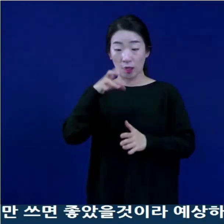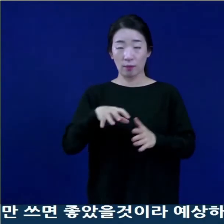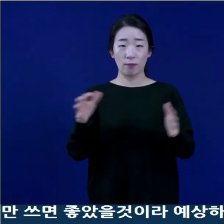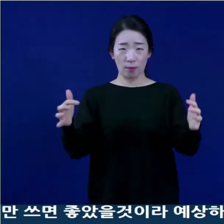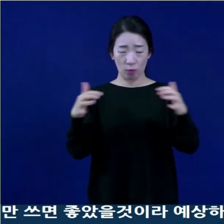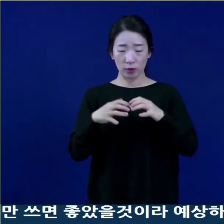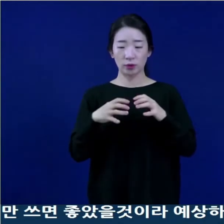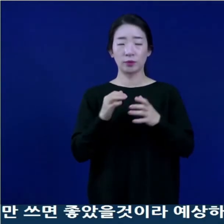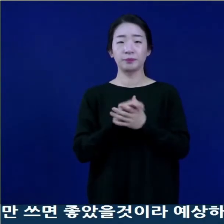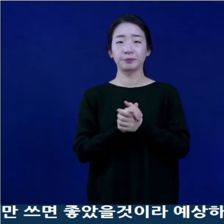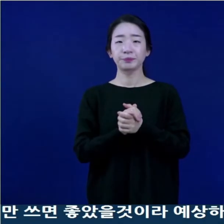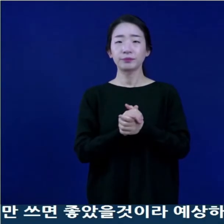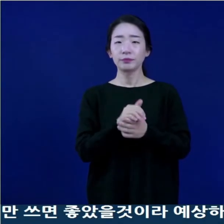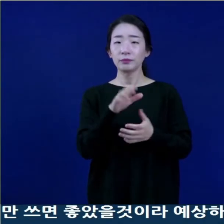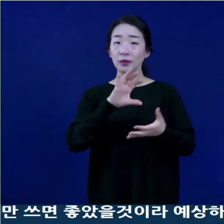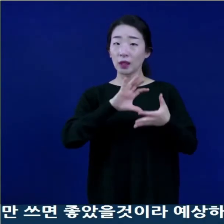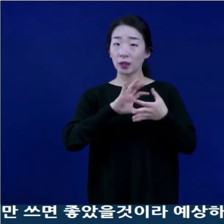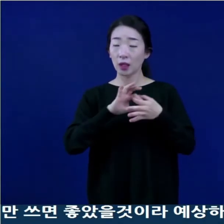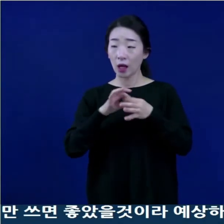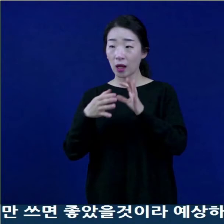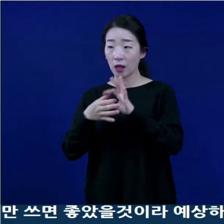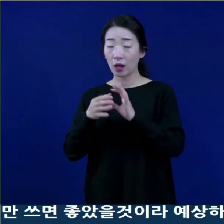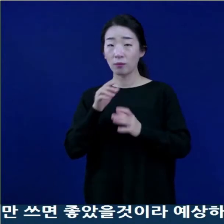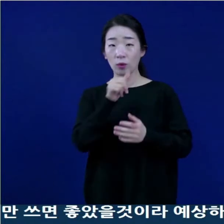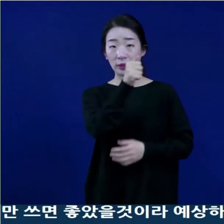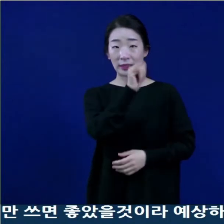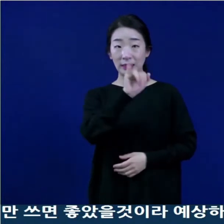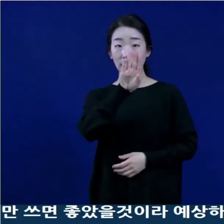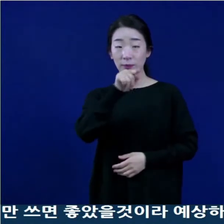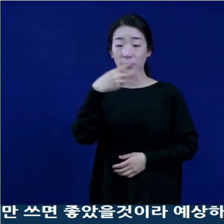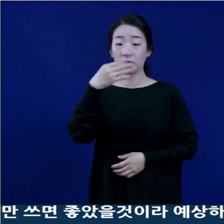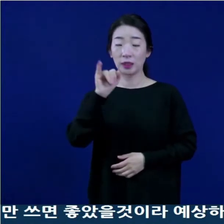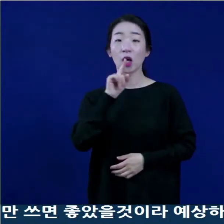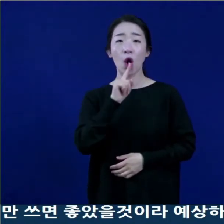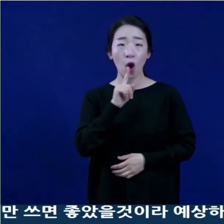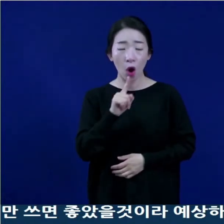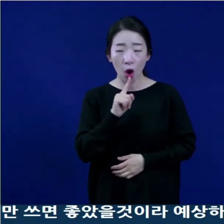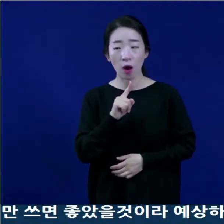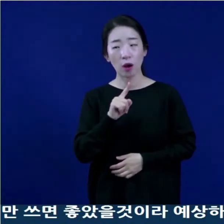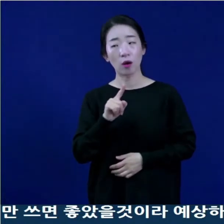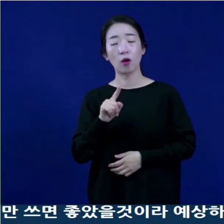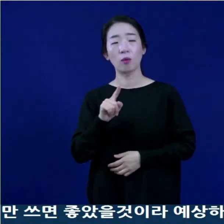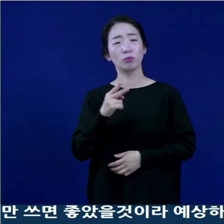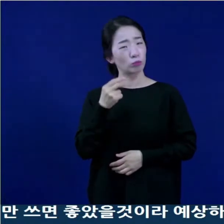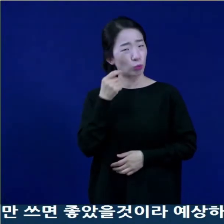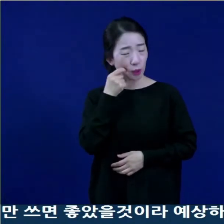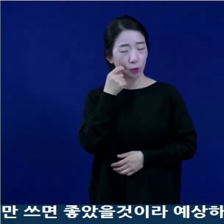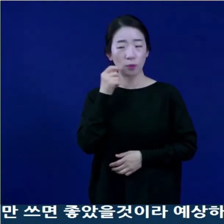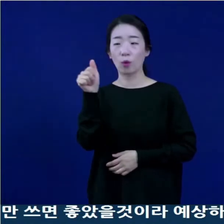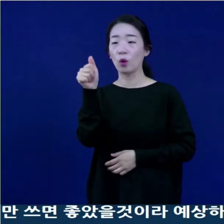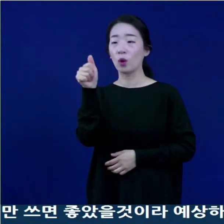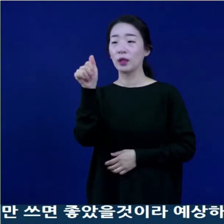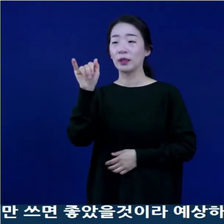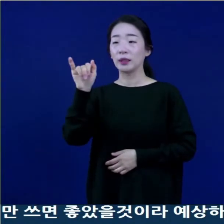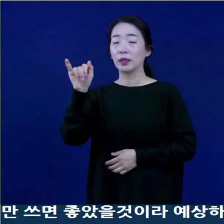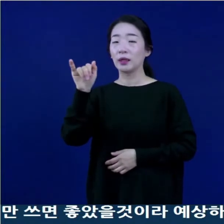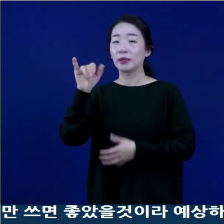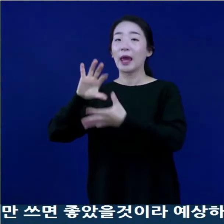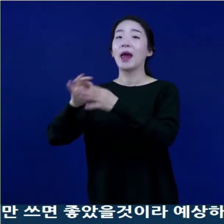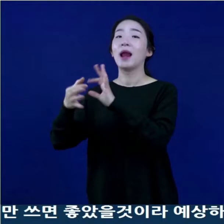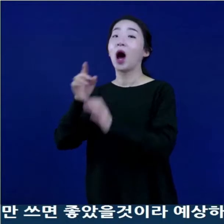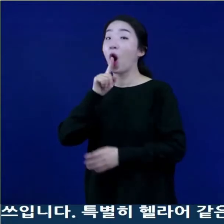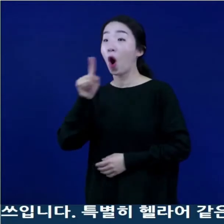있었지만 태어날 때부터 이방 지역에서 태어났기 때문에 히브리어를 못하고 헬라어만 하는 사람도 많았을 겁니다.